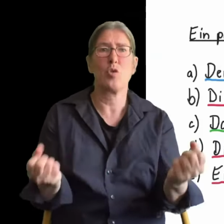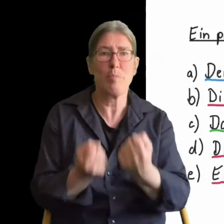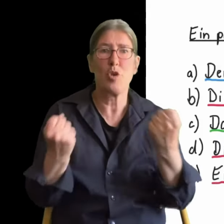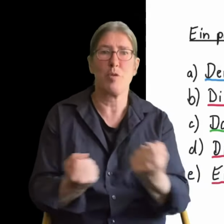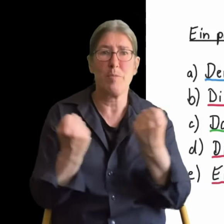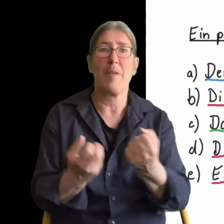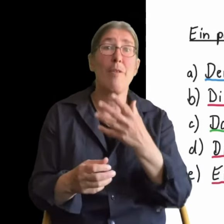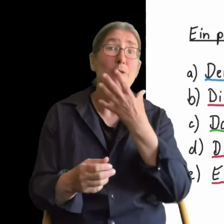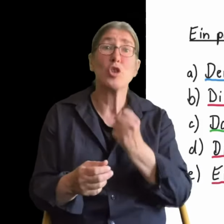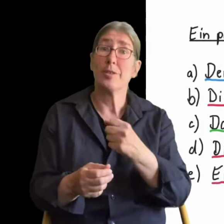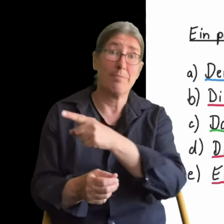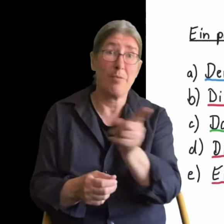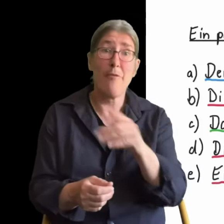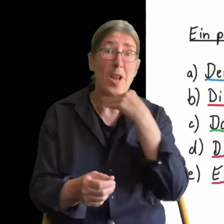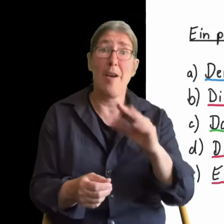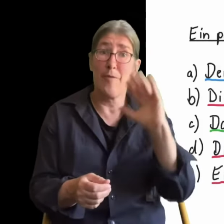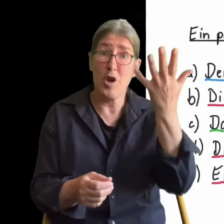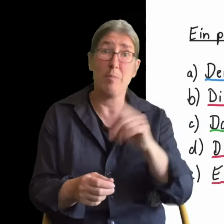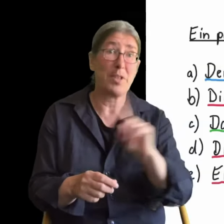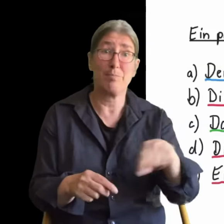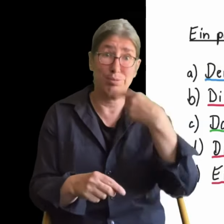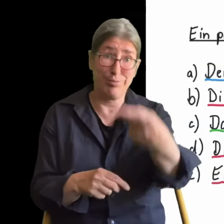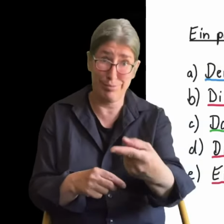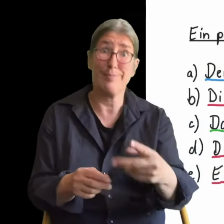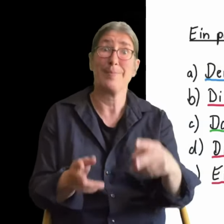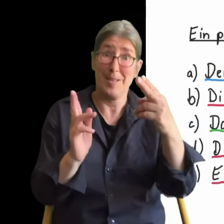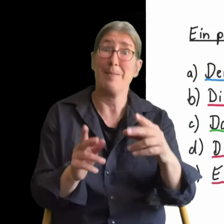Übung, Übung, Übung. Und ich wünsche euch dabei viel Erfolg